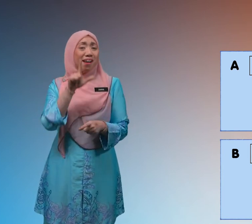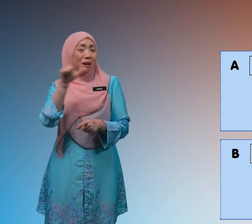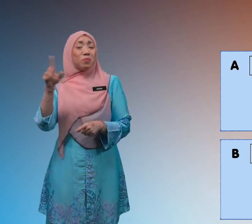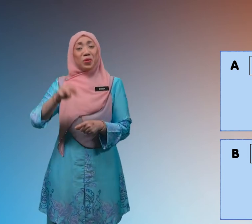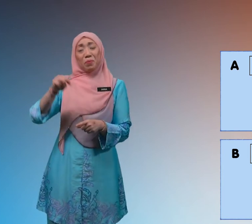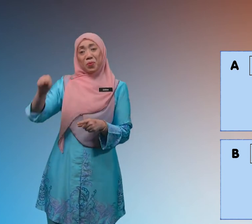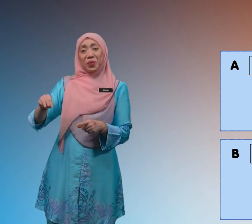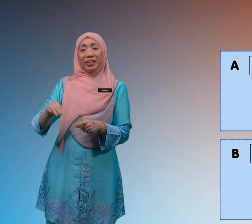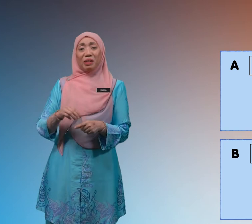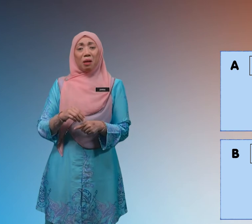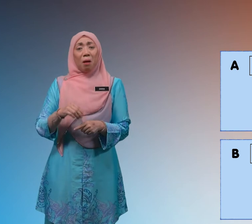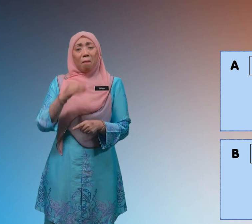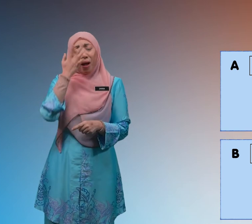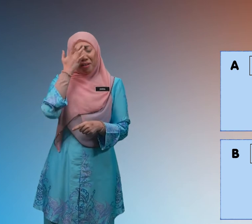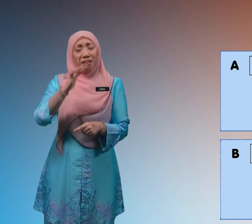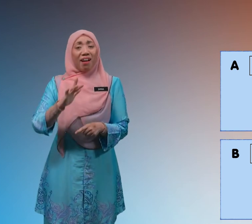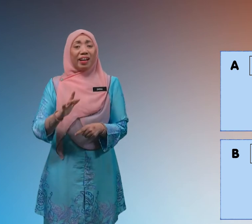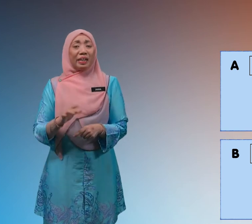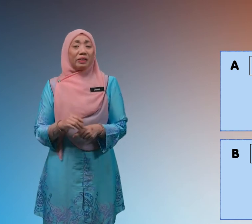Betullah, murid-murid. Pandai.